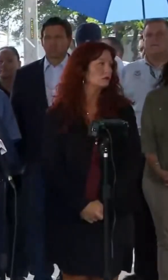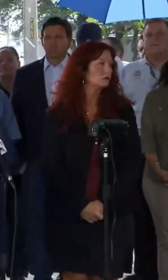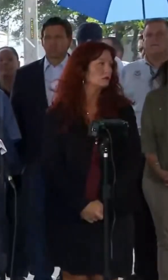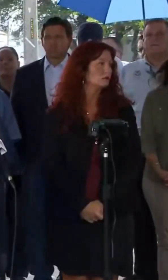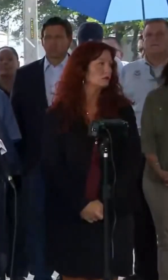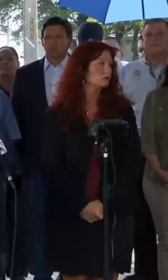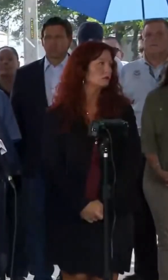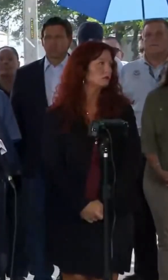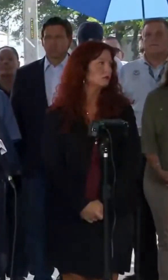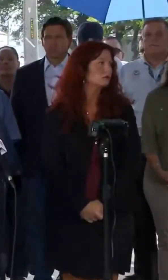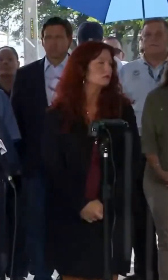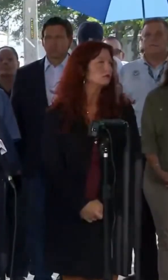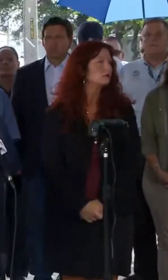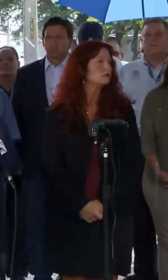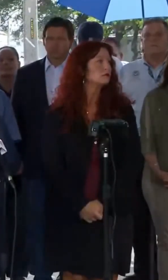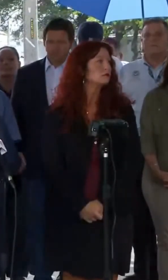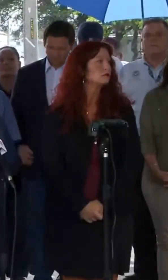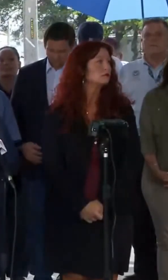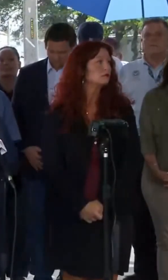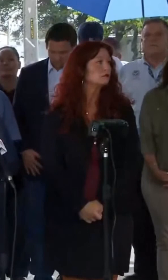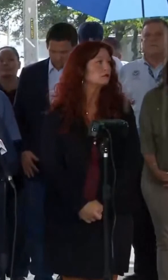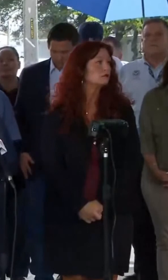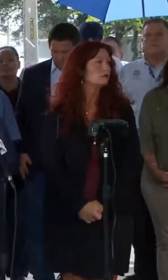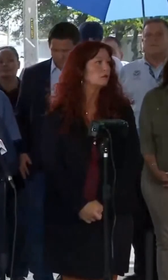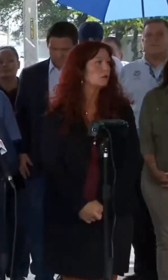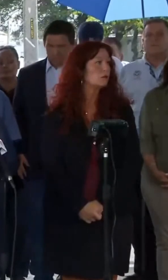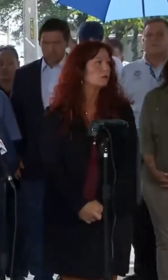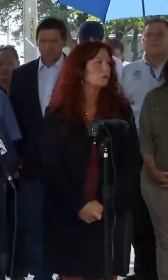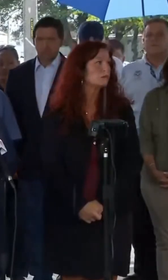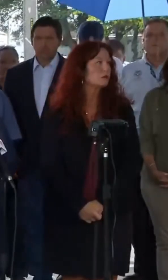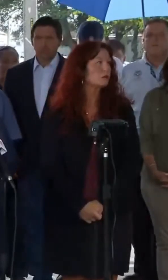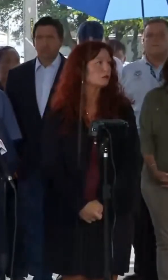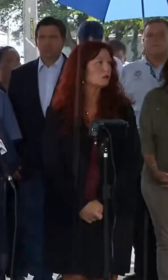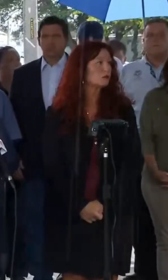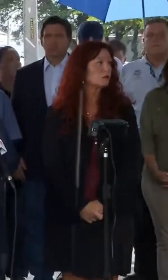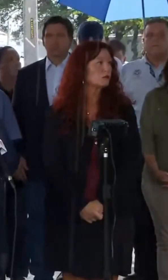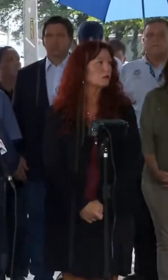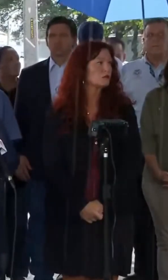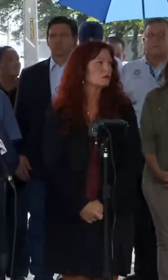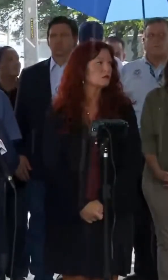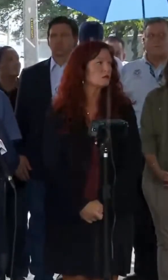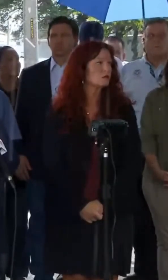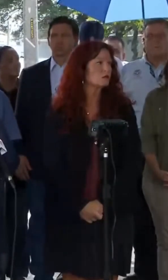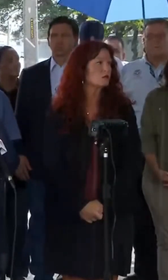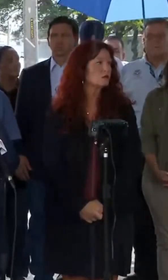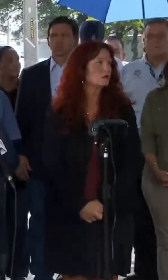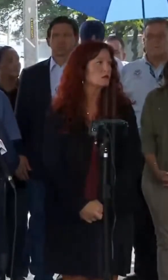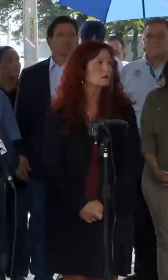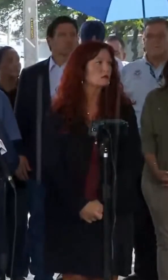los residentes de Miami-Dade. He estado en contacto con la fiscal